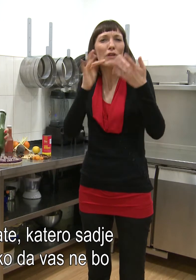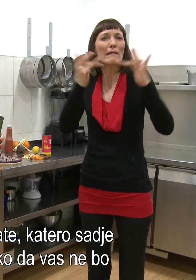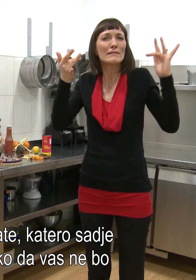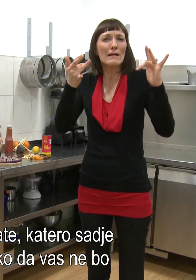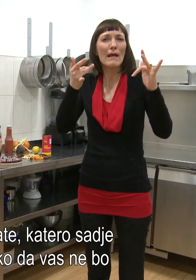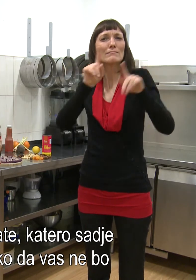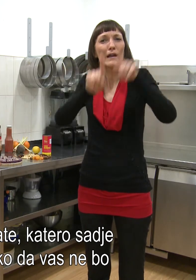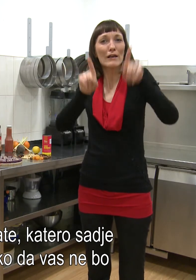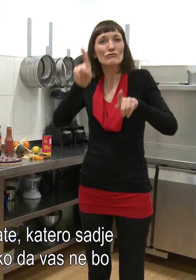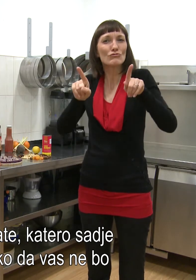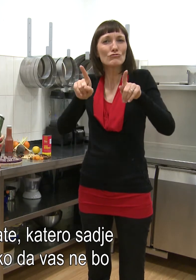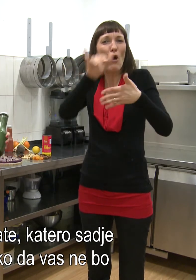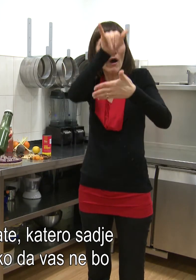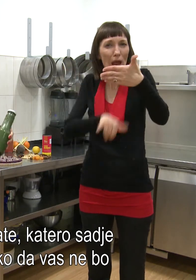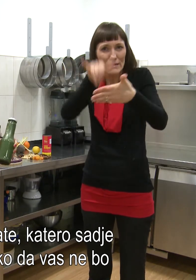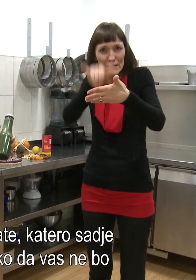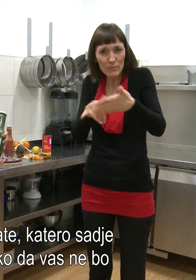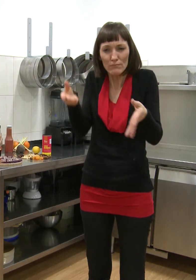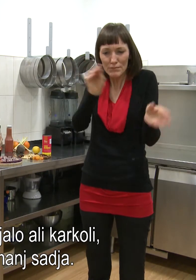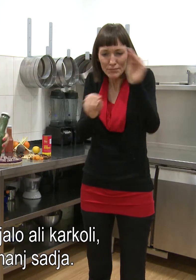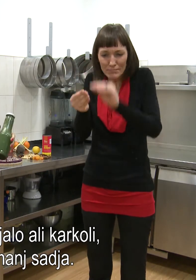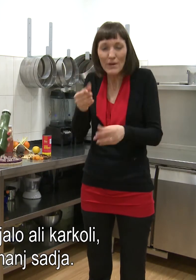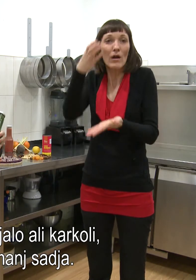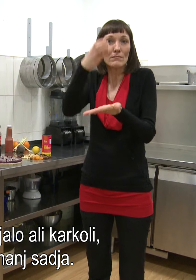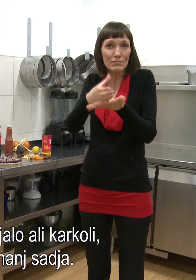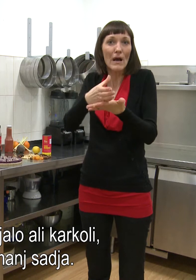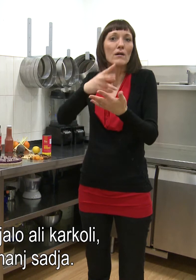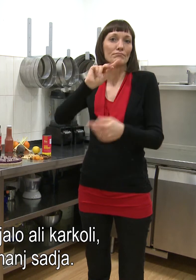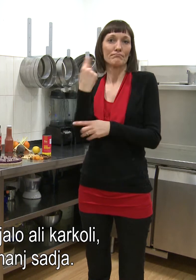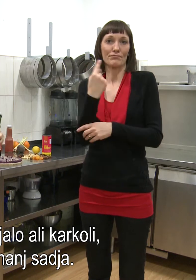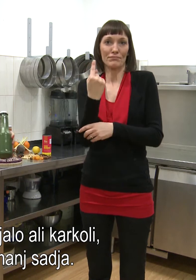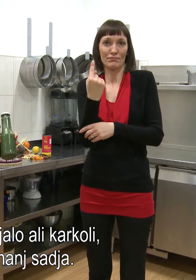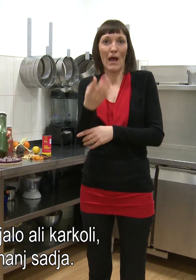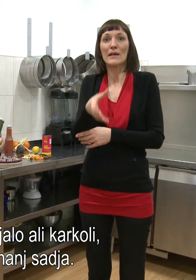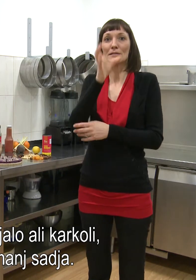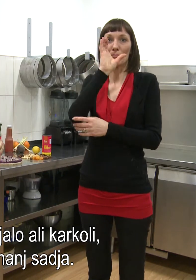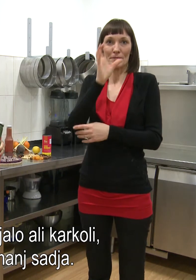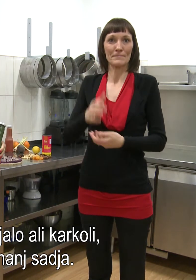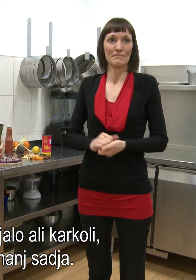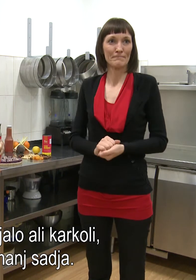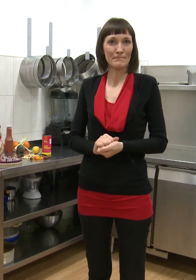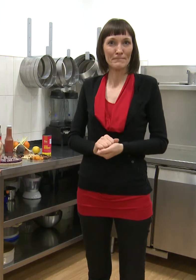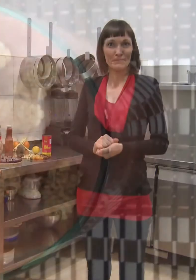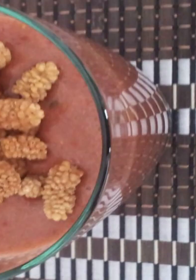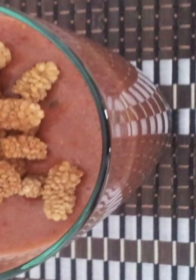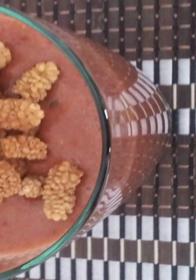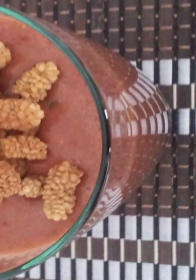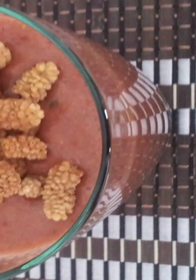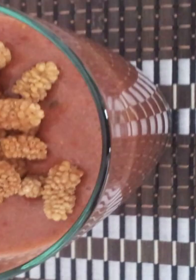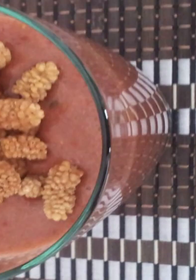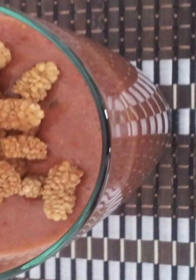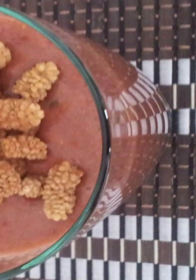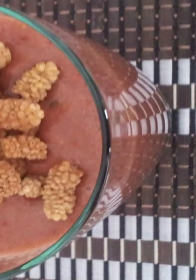sadje sodi skupaj, tako da vas ne bo preveč napenjalo ali kakorkoli. Zato čim manj sadja notri.